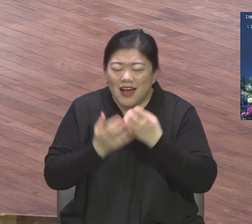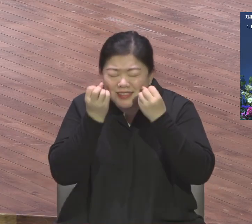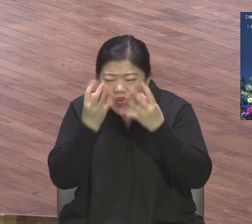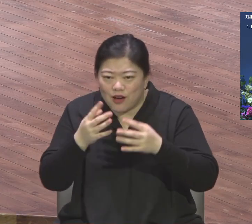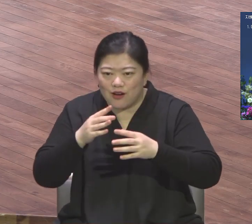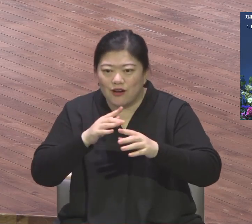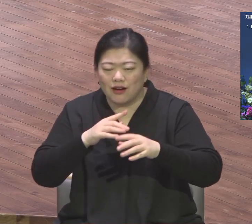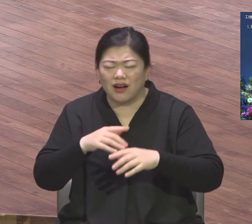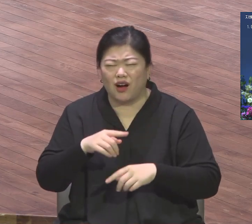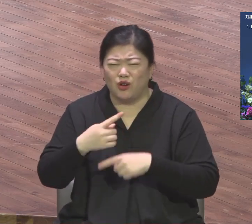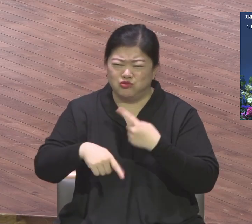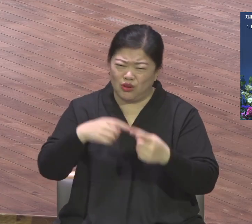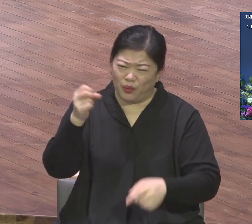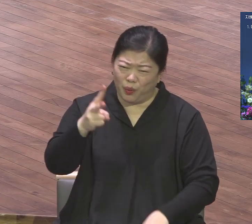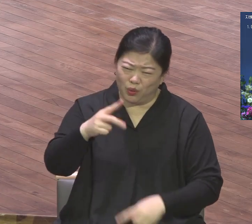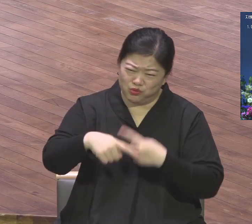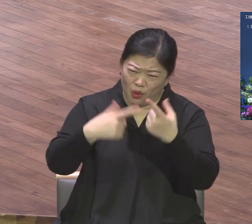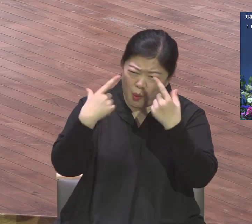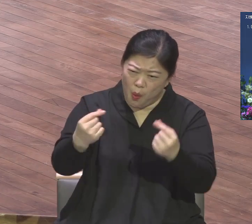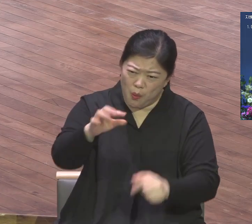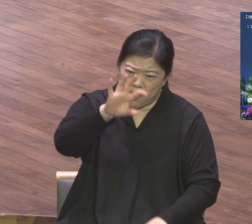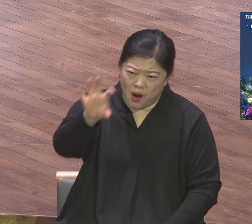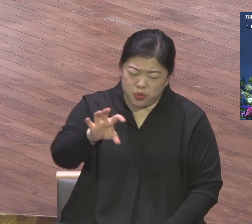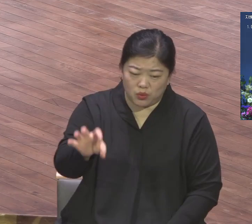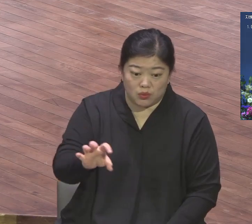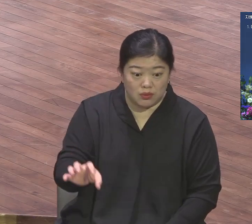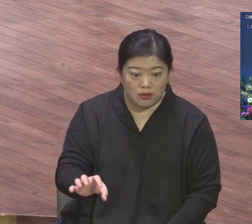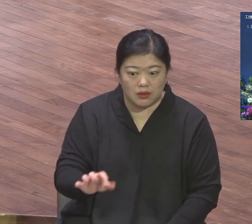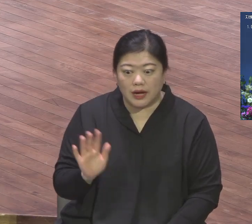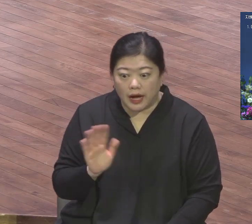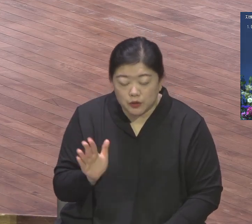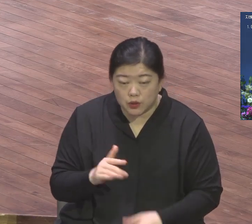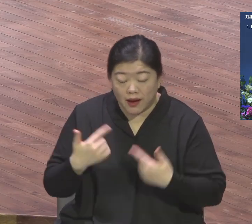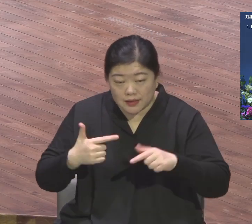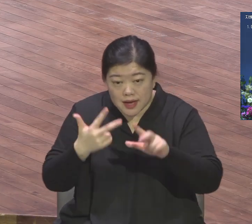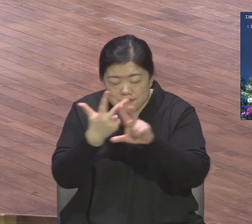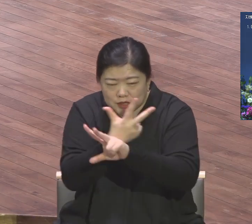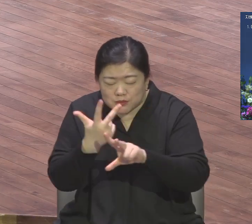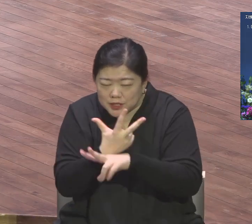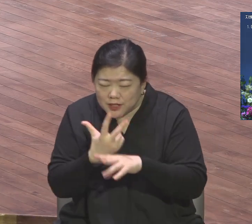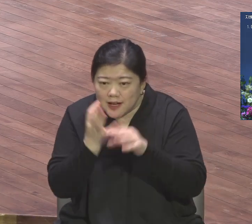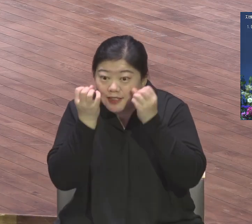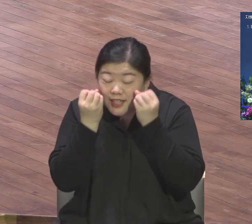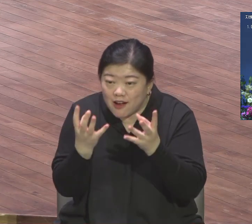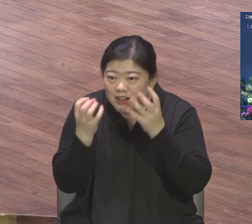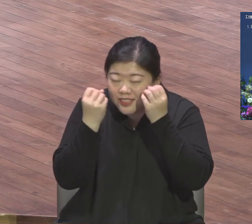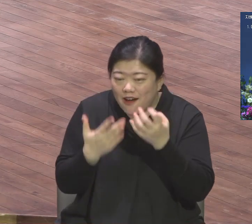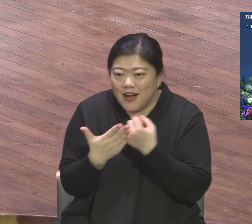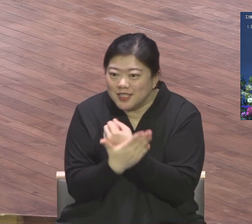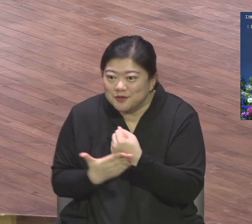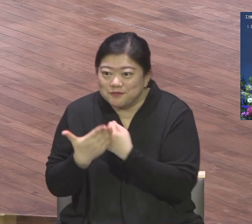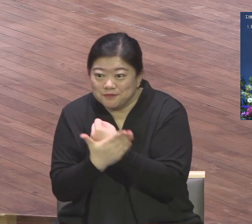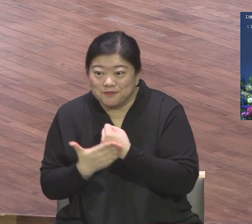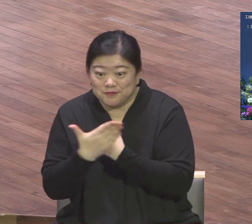받으니까 날로 새롭도다. 하나님 위로부터 힘을 주시니까 날마다 힘이 넘쳐.